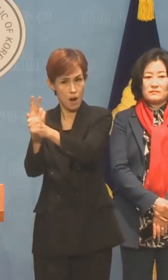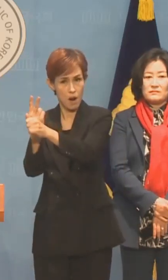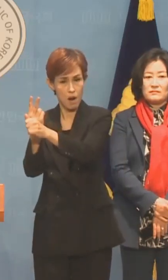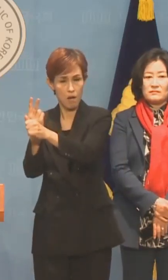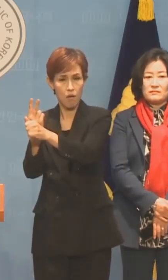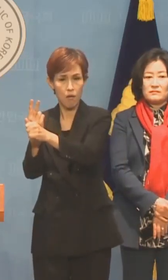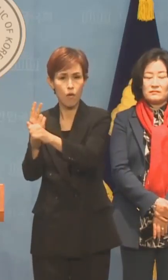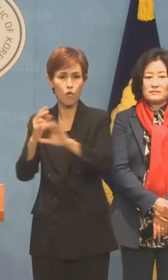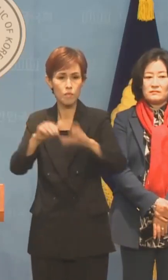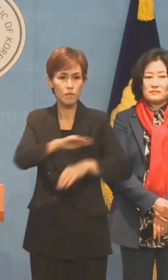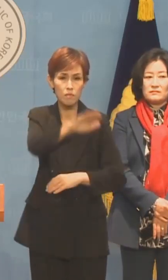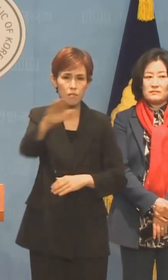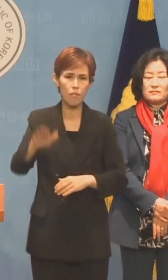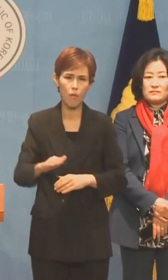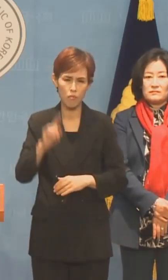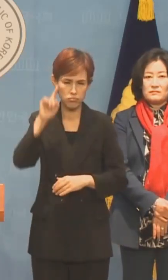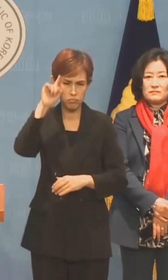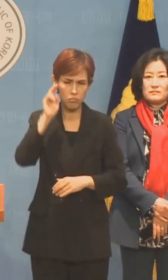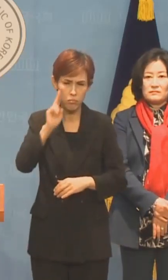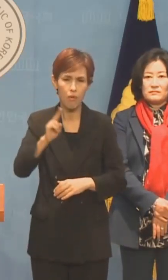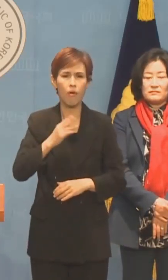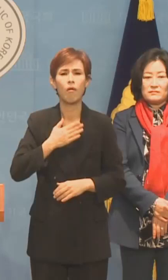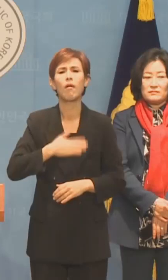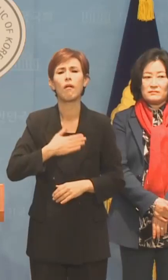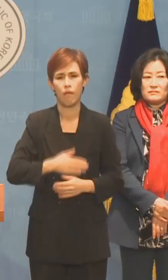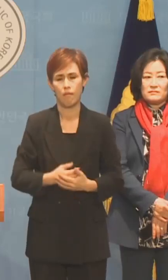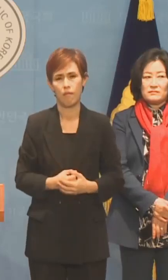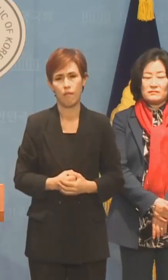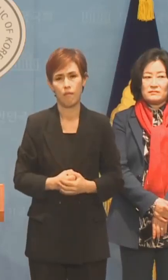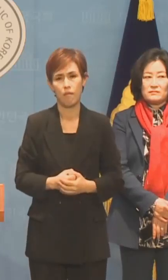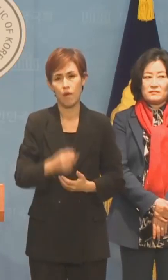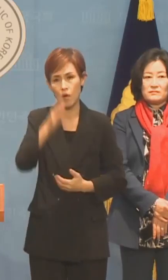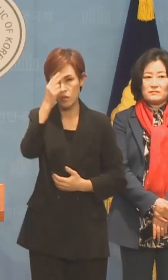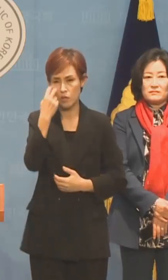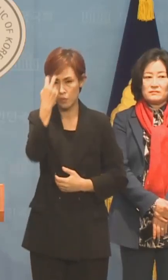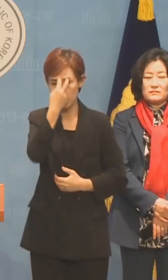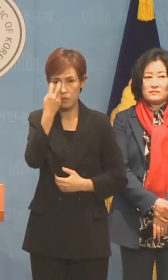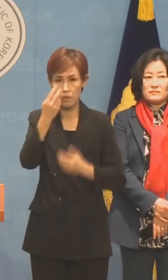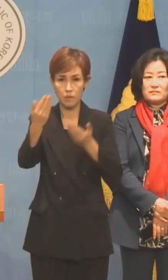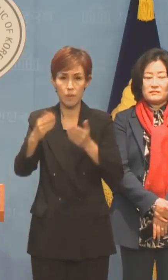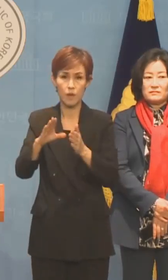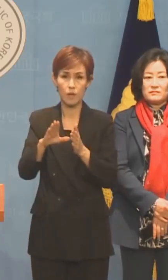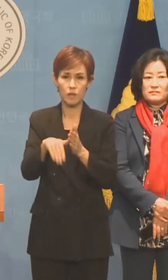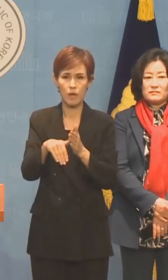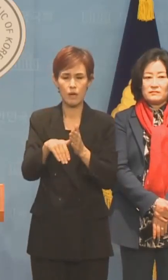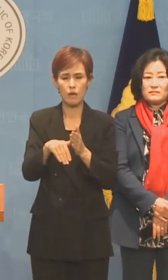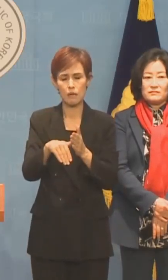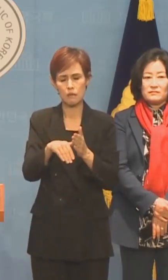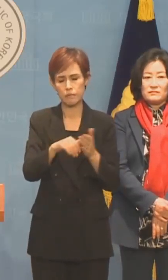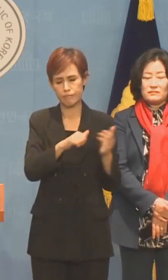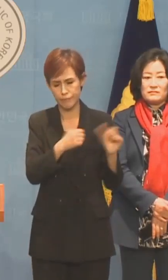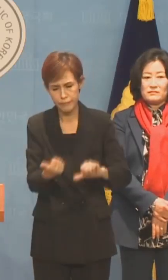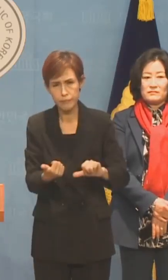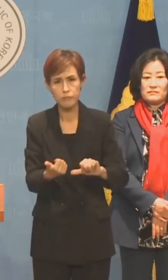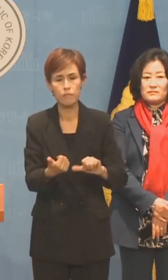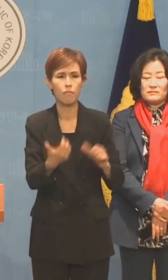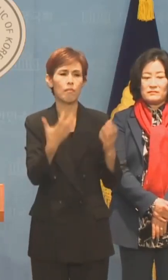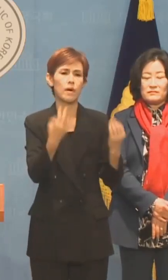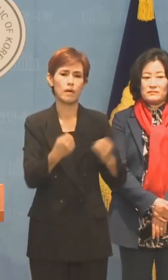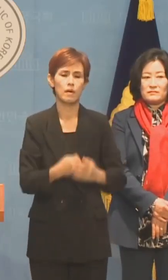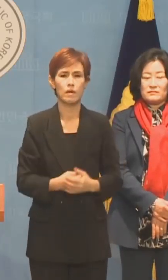국민들에게 얼마나 큰 스트레스인지 잘 알고 있습니다. 경찰 조사 과정에서 스스로 세상을 등지는 사람들도